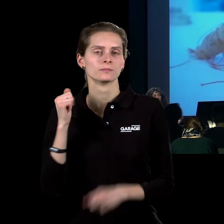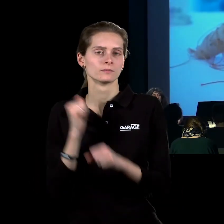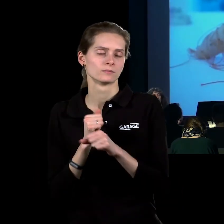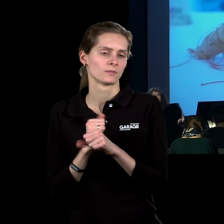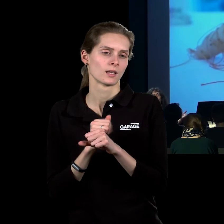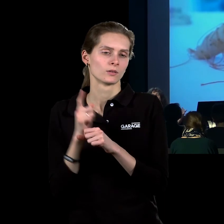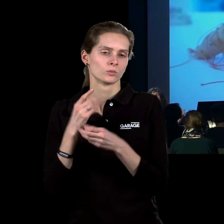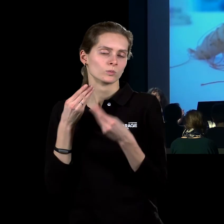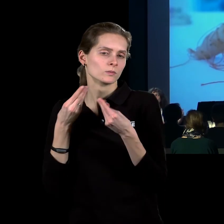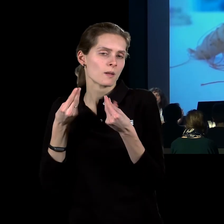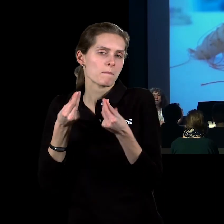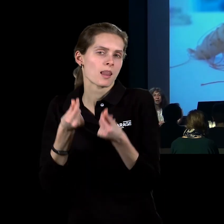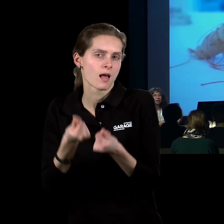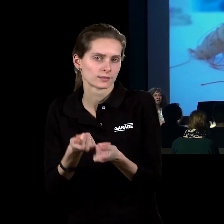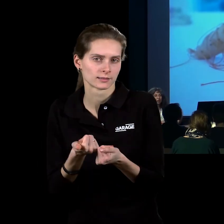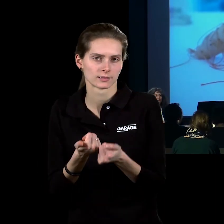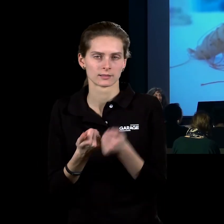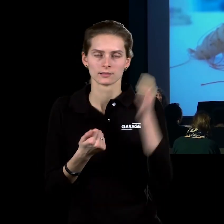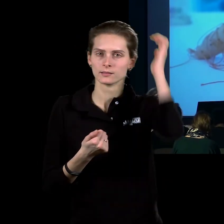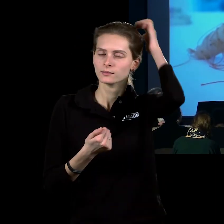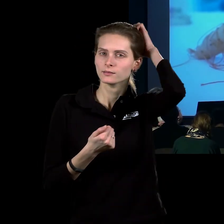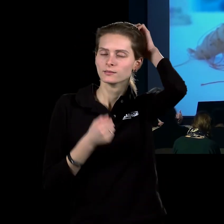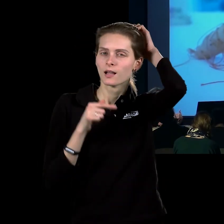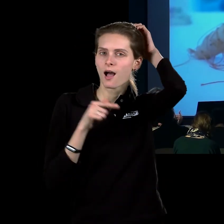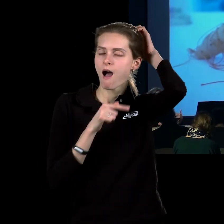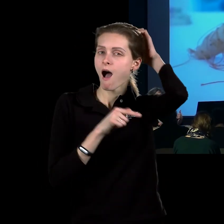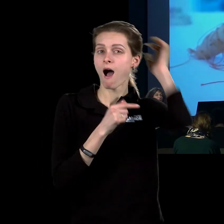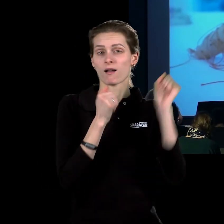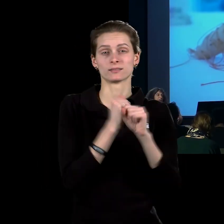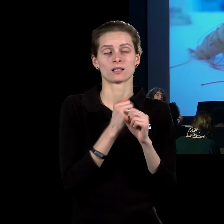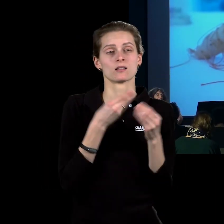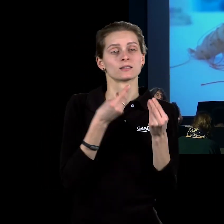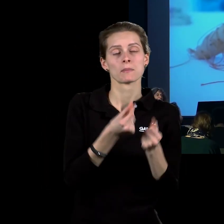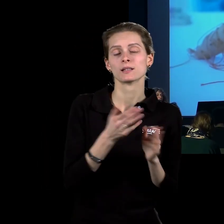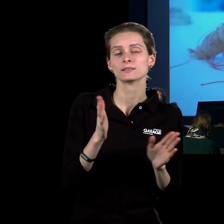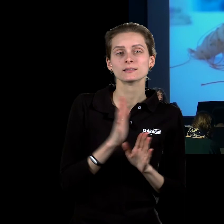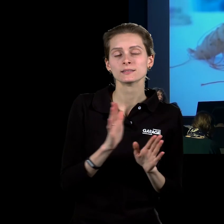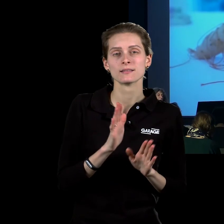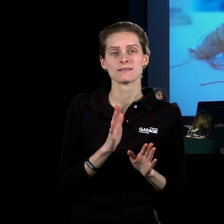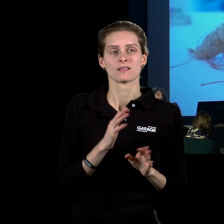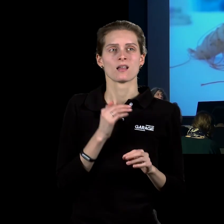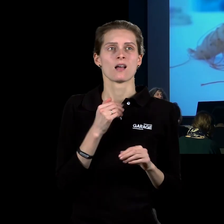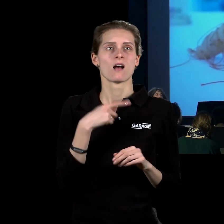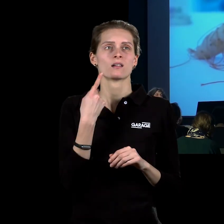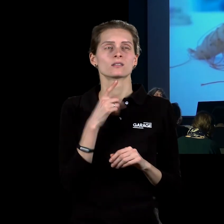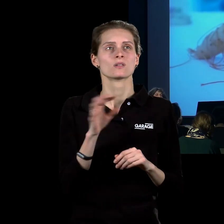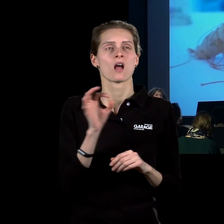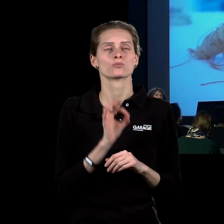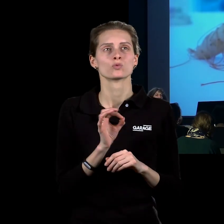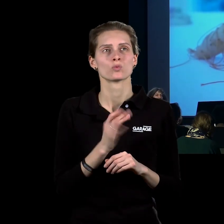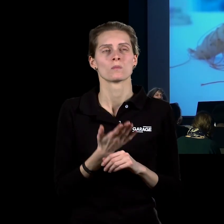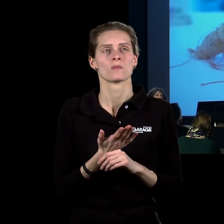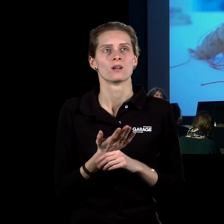о соблазне, не идет речь об образе, о визуальности телесности, идет речь именно вот этой